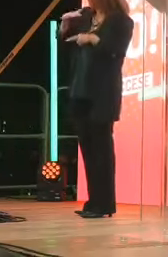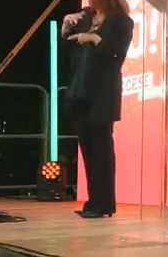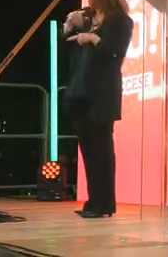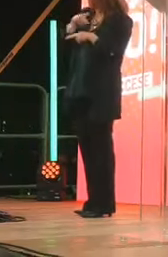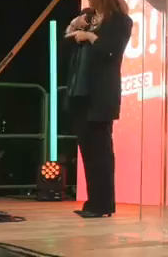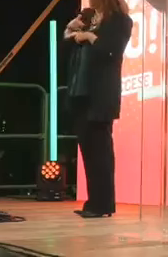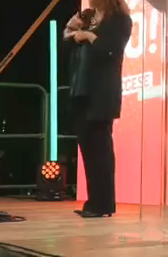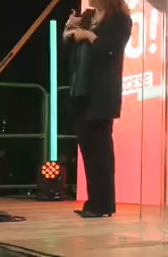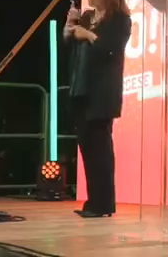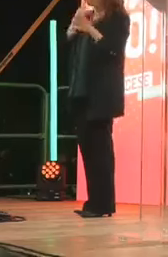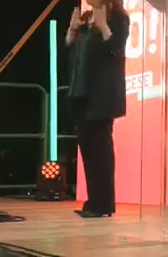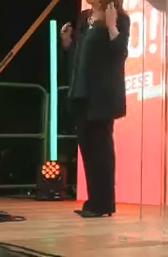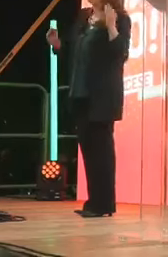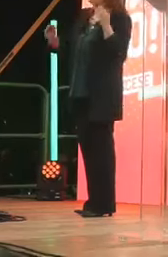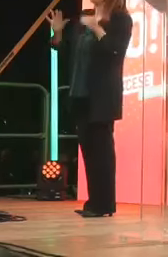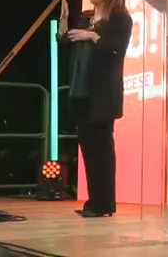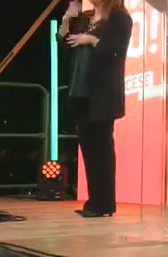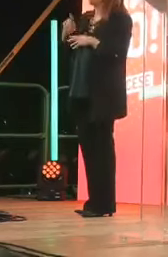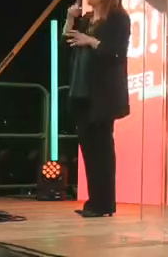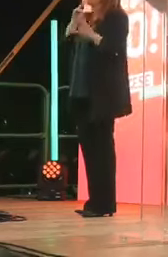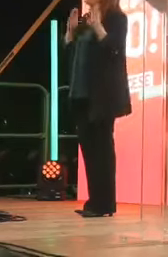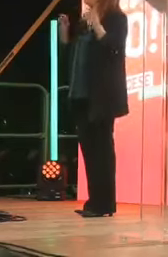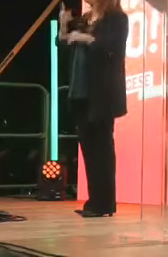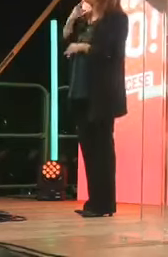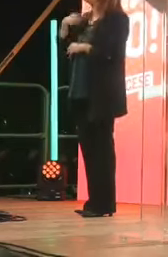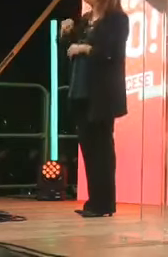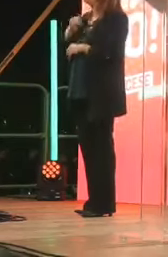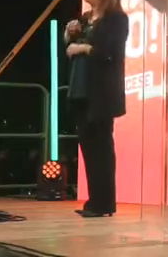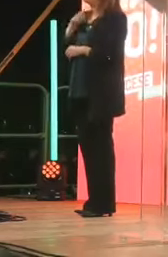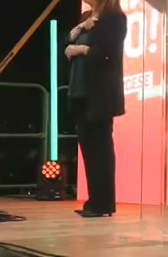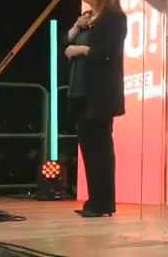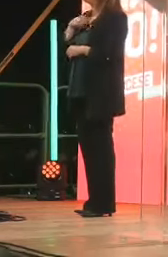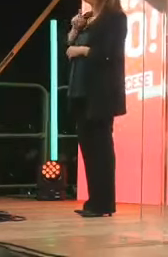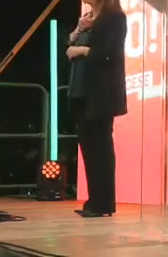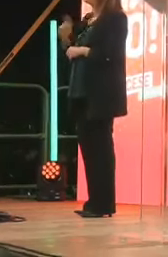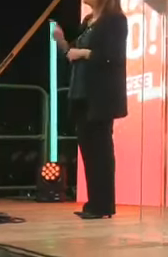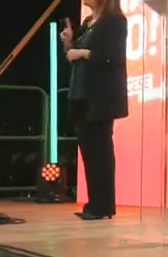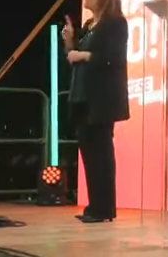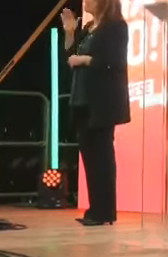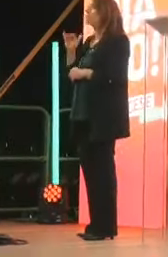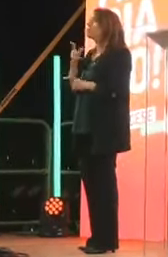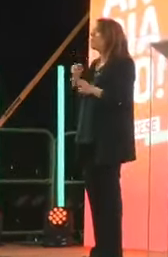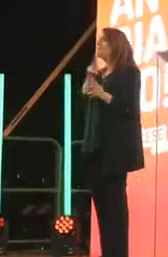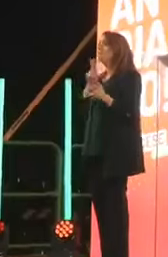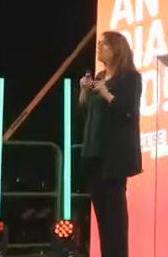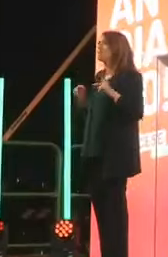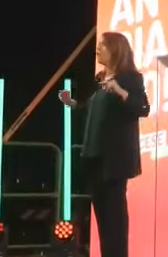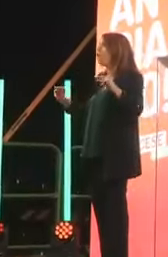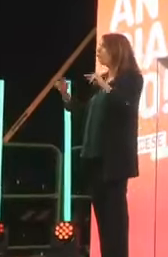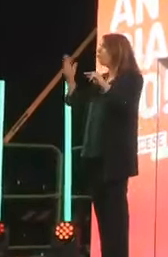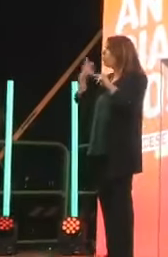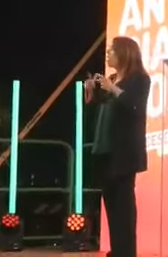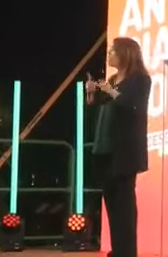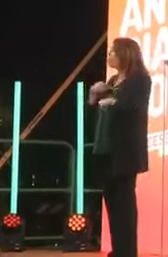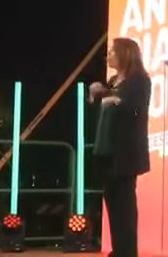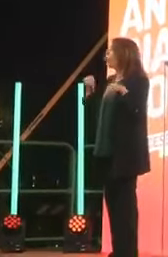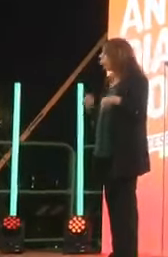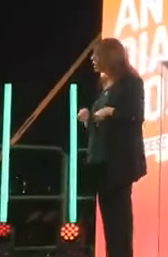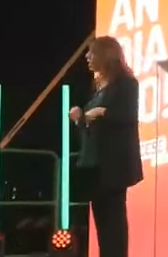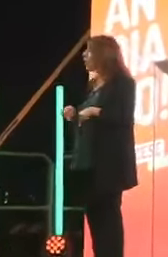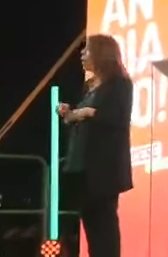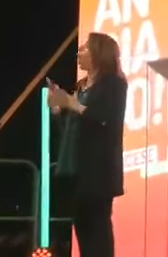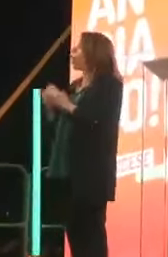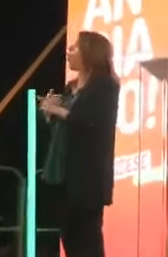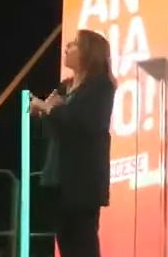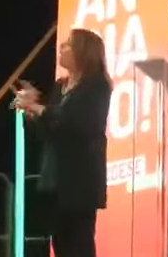già sentivo girare la voce che non sarei venuta qui da voi e invece io sono qui con voi e per voi